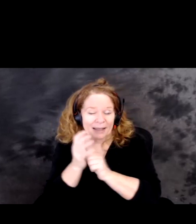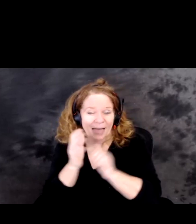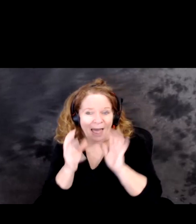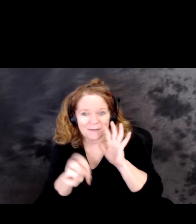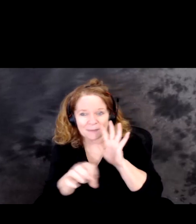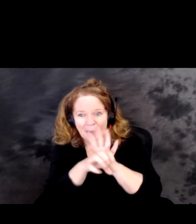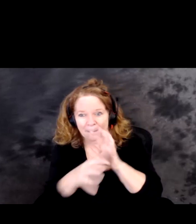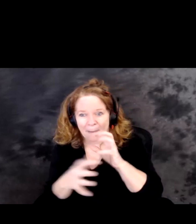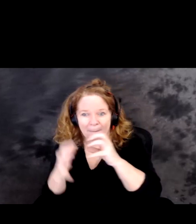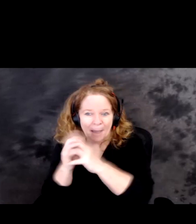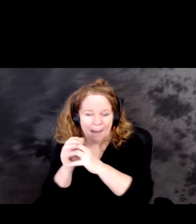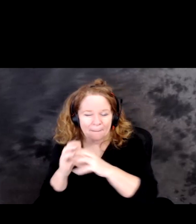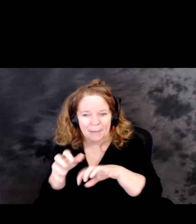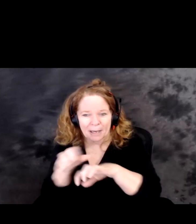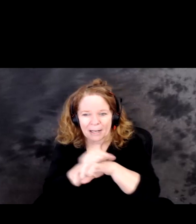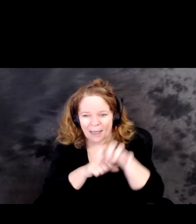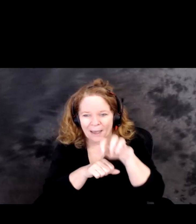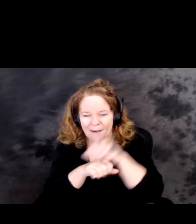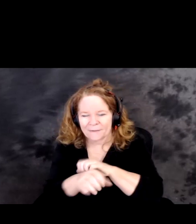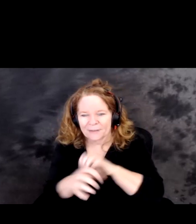Voy a poner mis pom-poms.